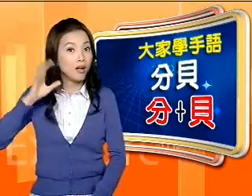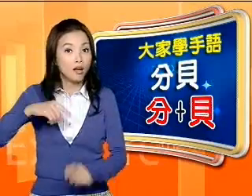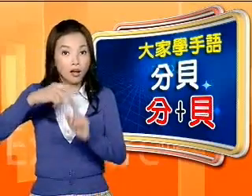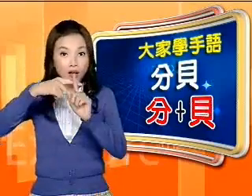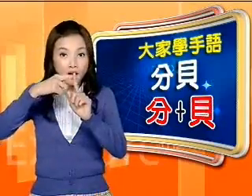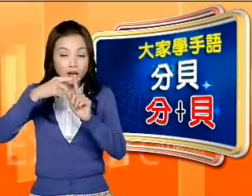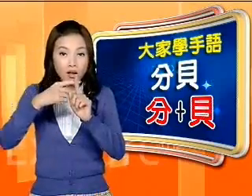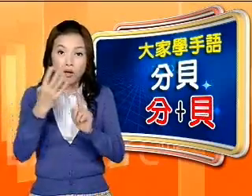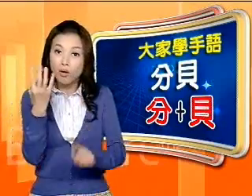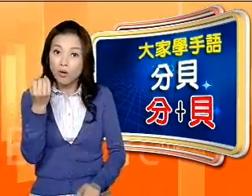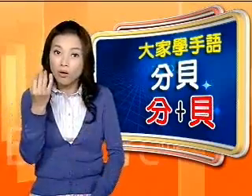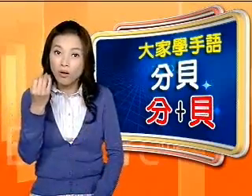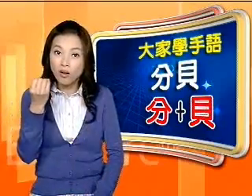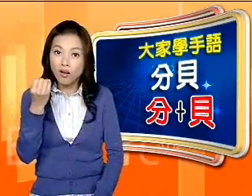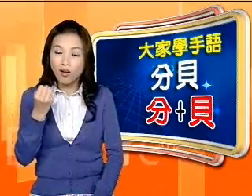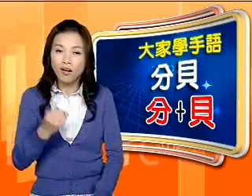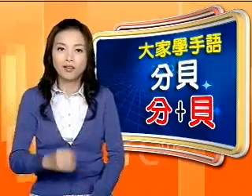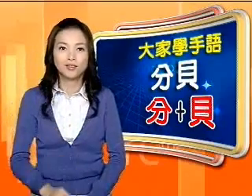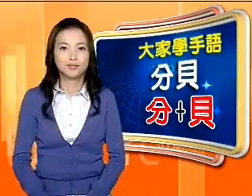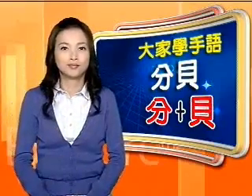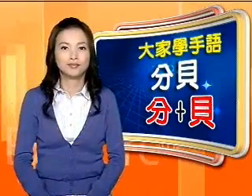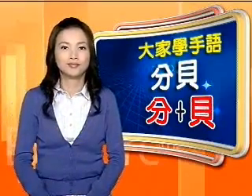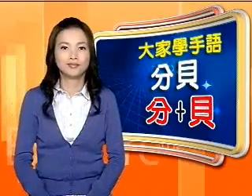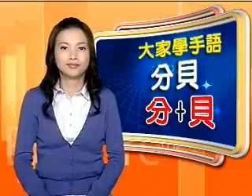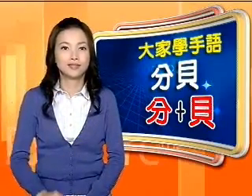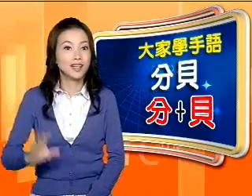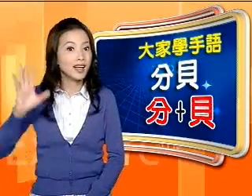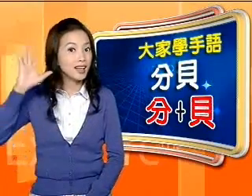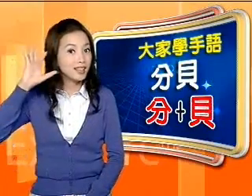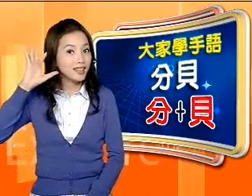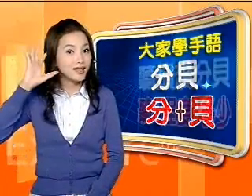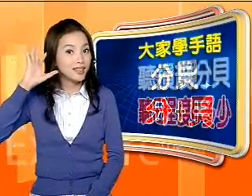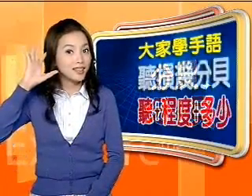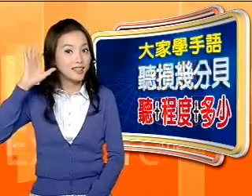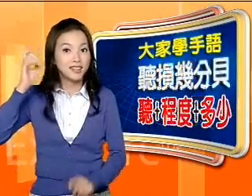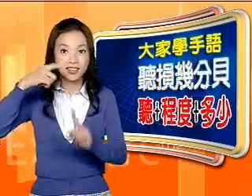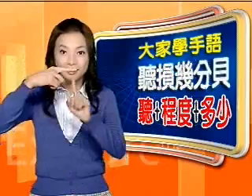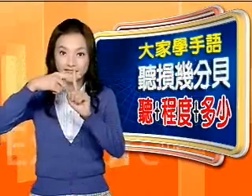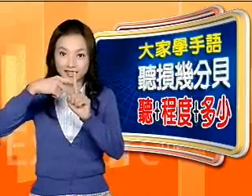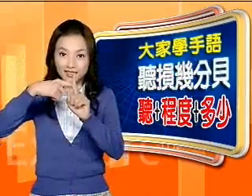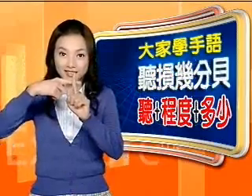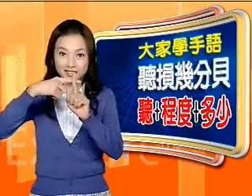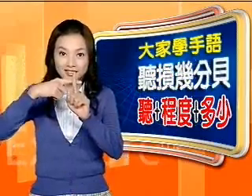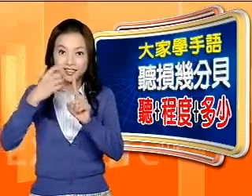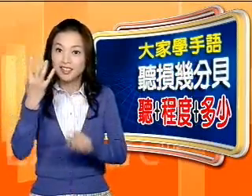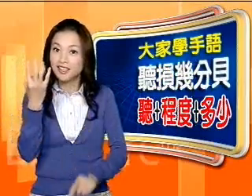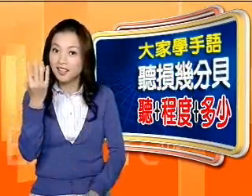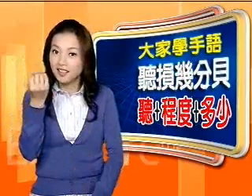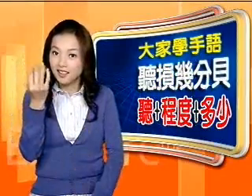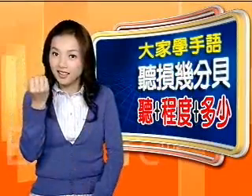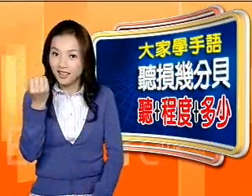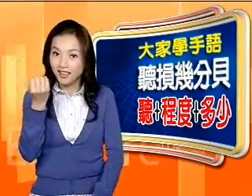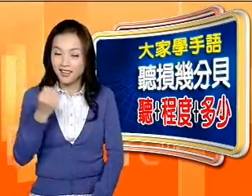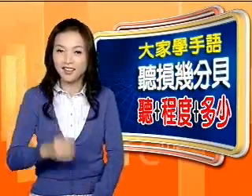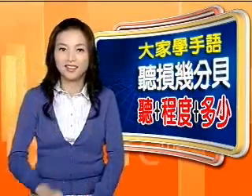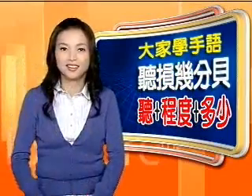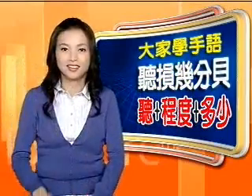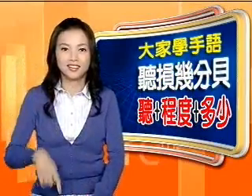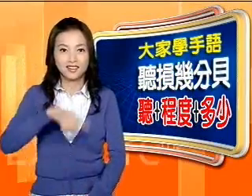几分贝，手语会比成听程度加上多少，听程度加上多少，这